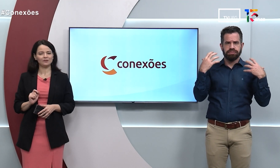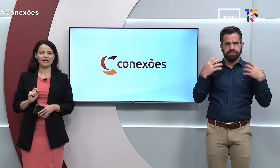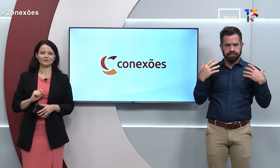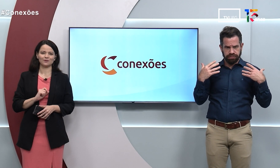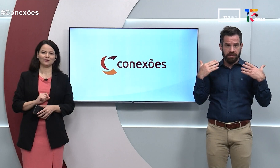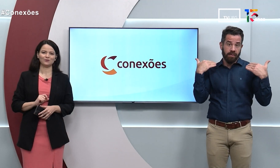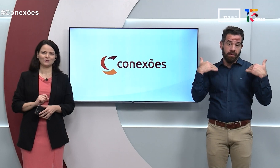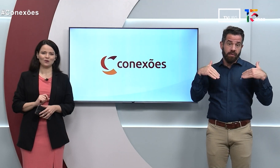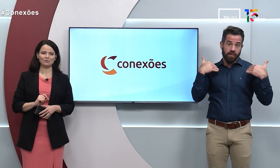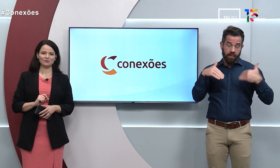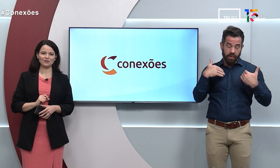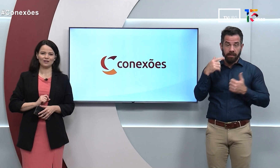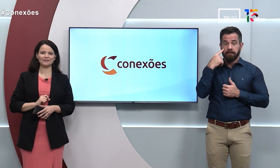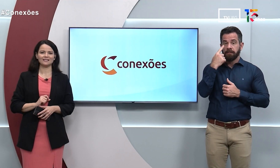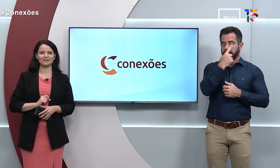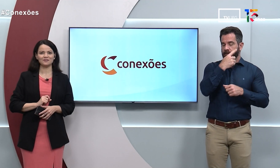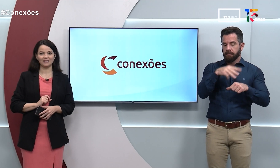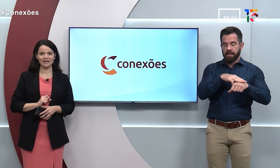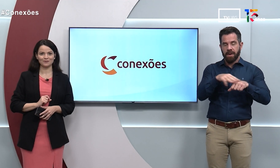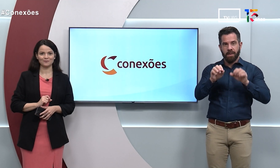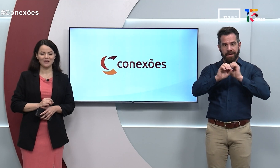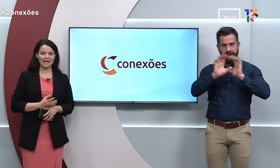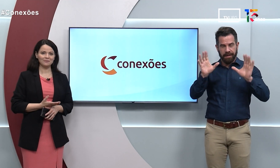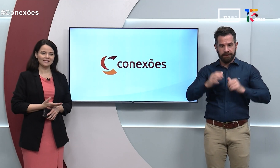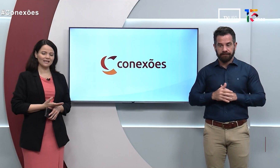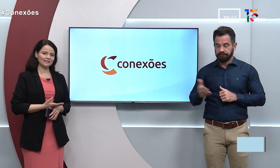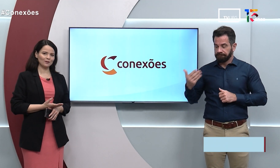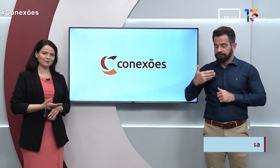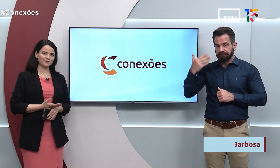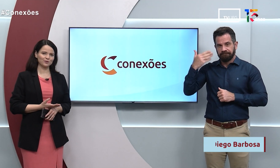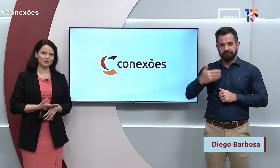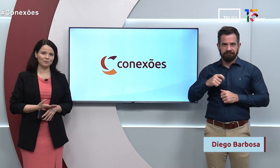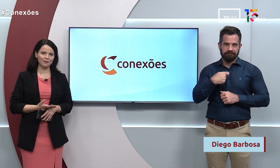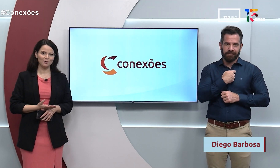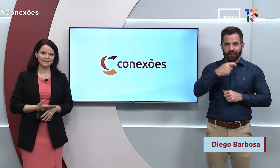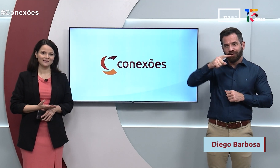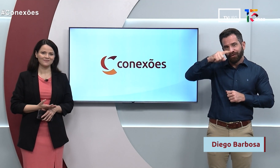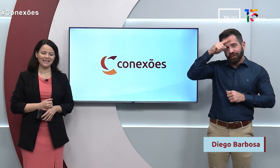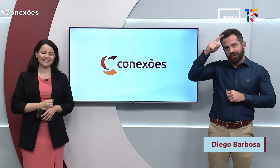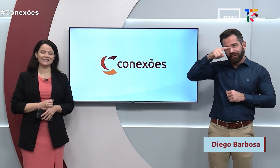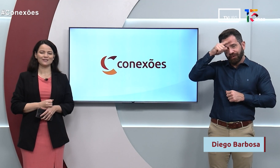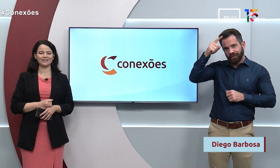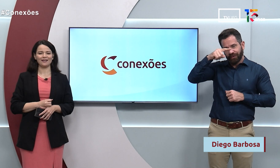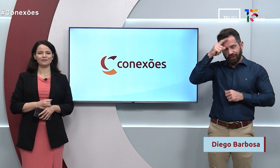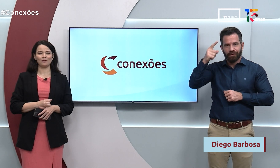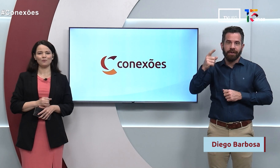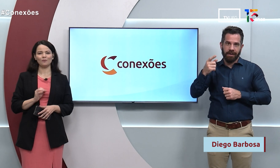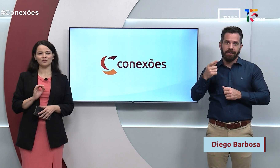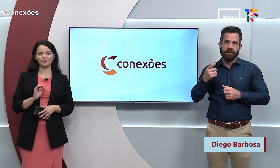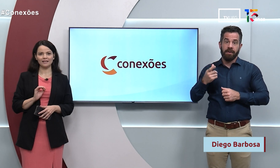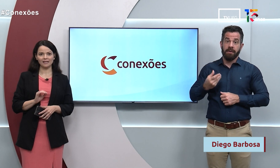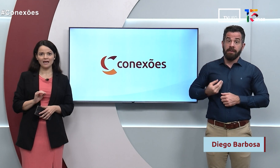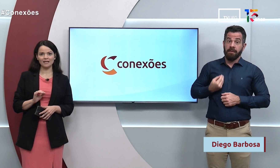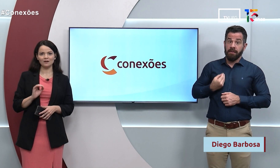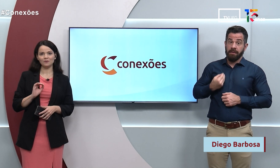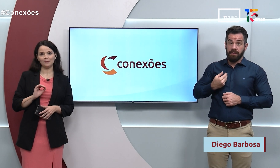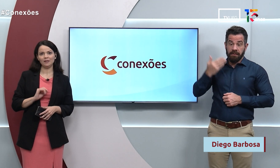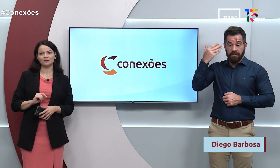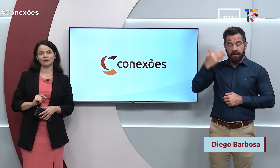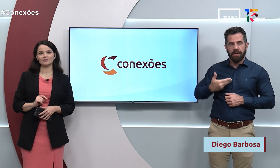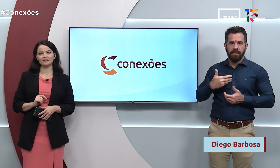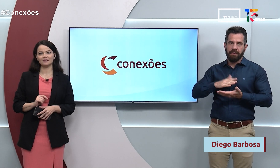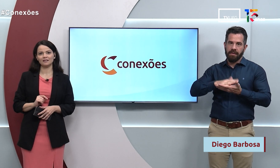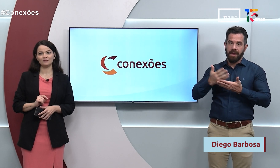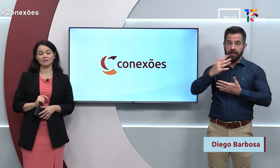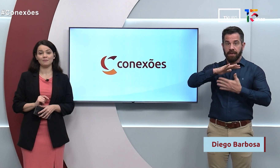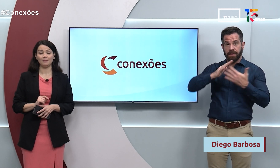levemente ondulados na altura dos ombros e olhos castanhos claros. À minha esquerda está o professor Diego Barbosa. Ele se descreve como um homem de pele clara, com cabelos e